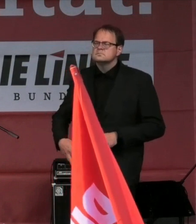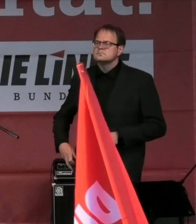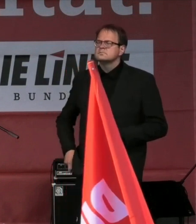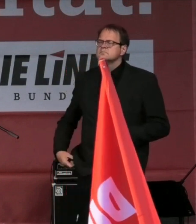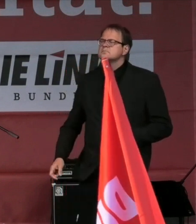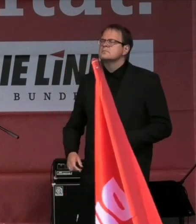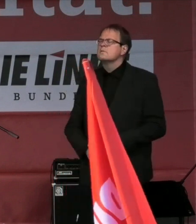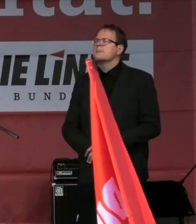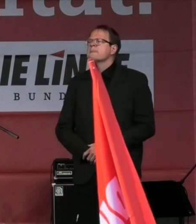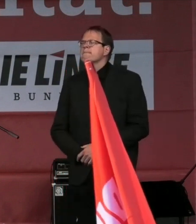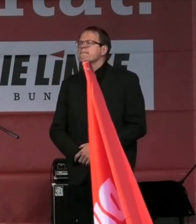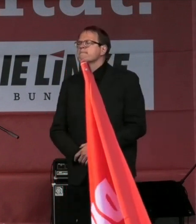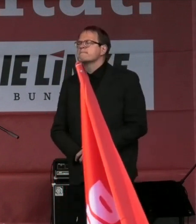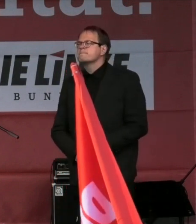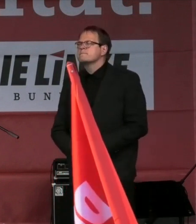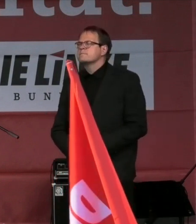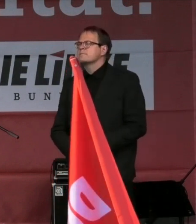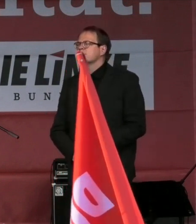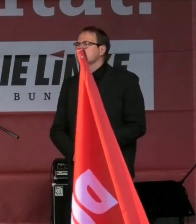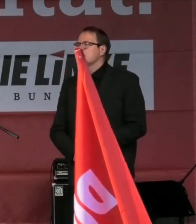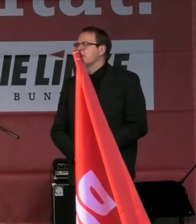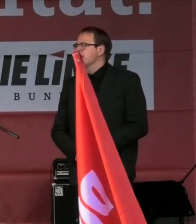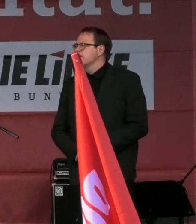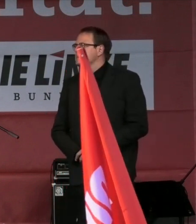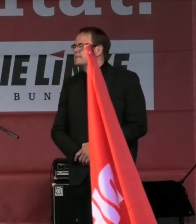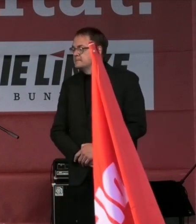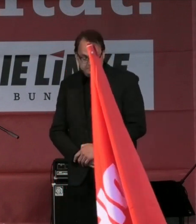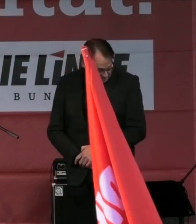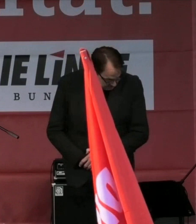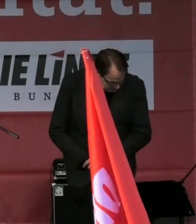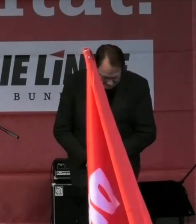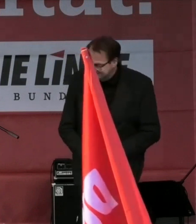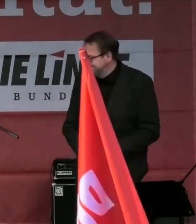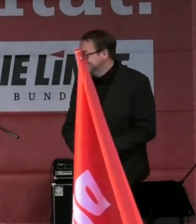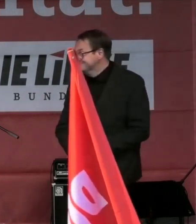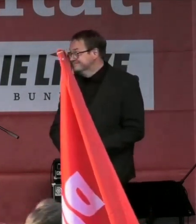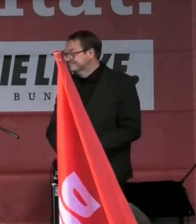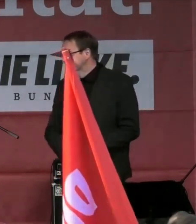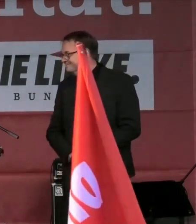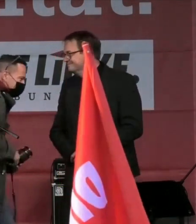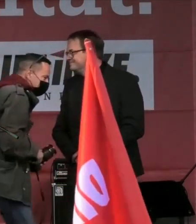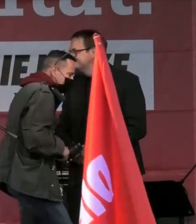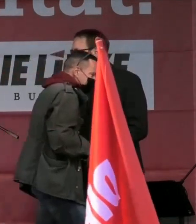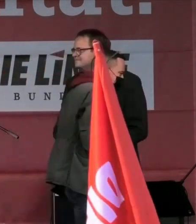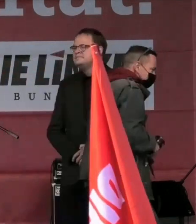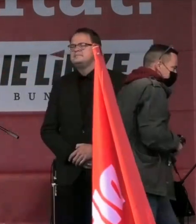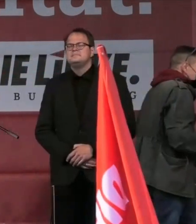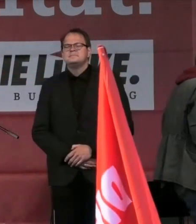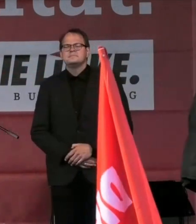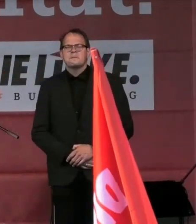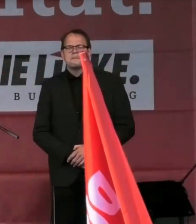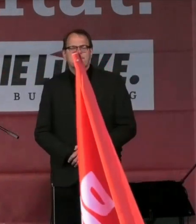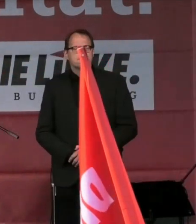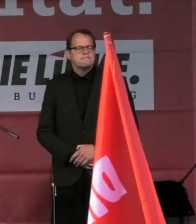das heißt das land das 61 milliarden dollar in die rüstung aufrüstung verpulvert das gefährdet ein bündnis das